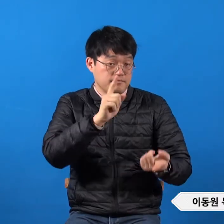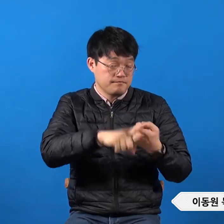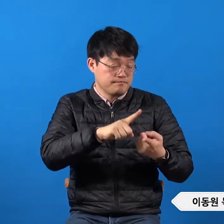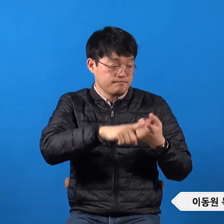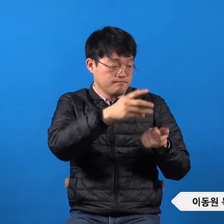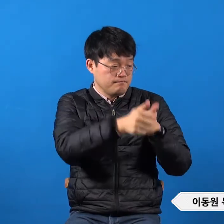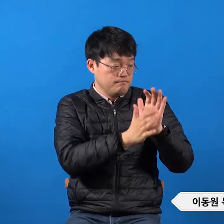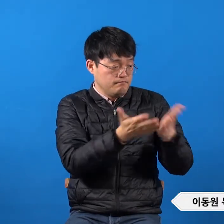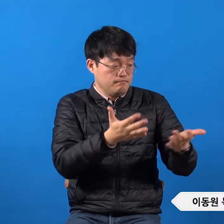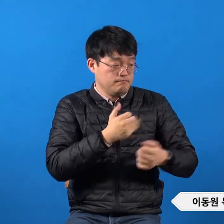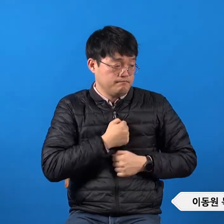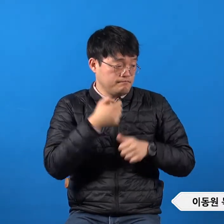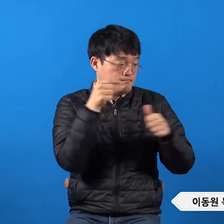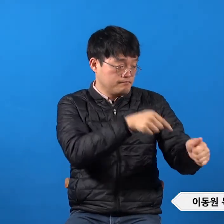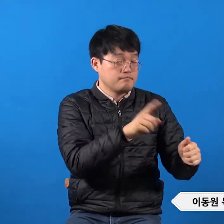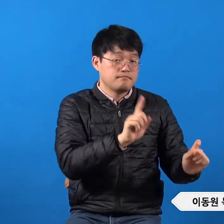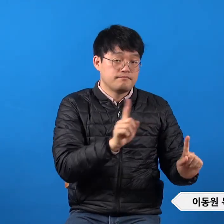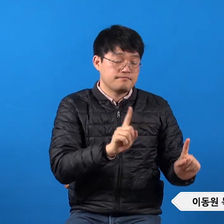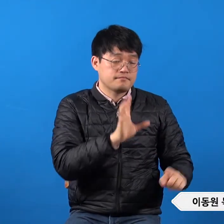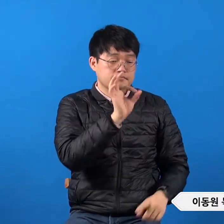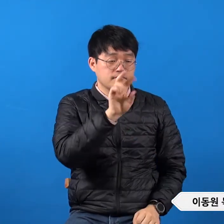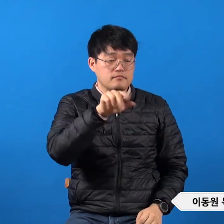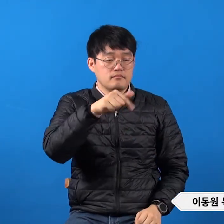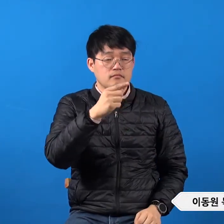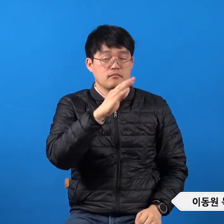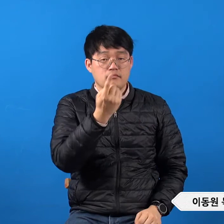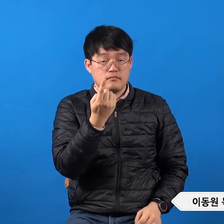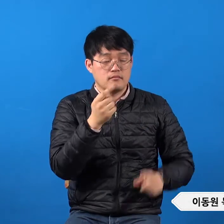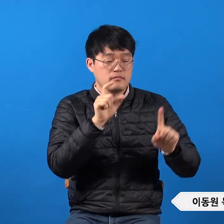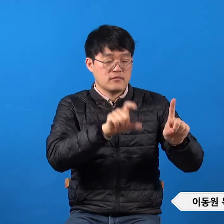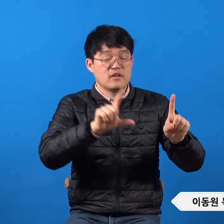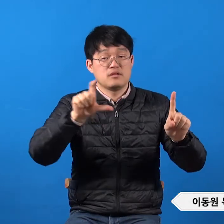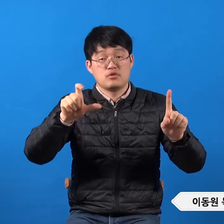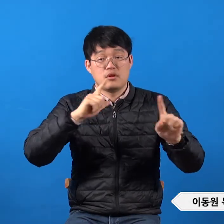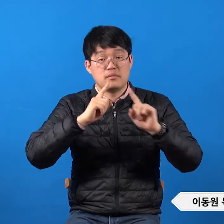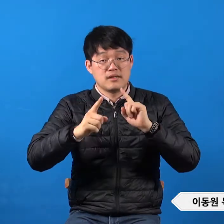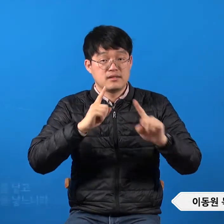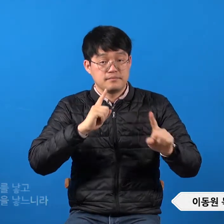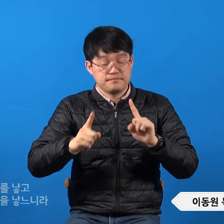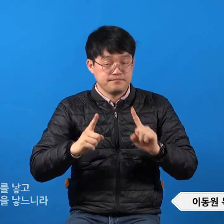죄에 대해서 성경은 또 어떻게 경고합니까? 야고보서 1장 15절